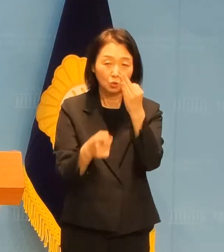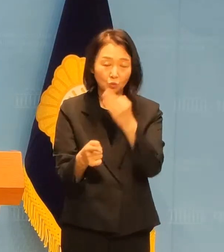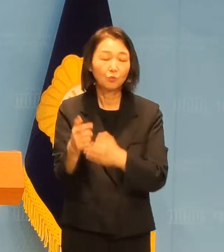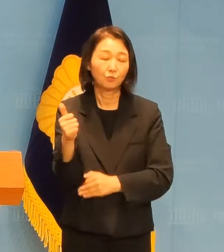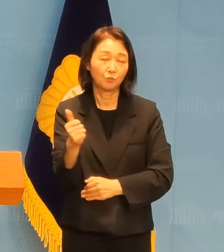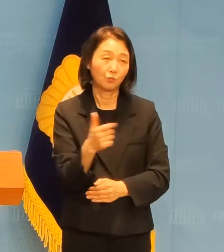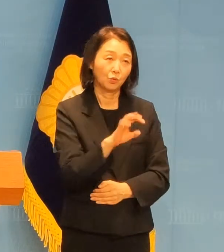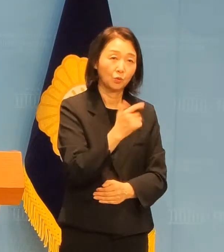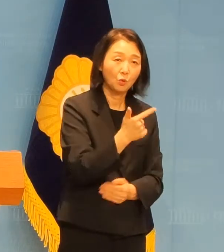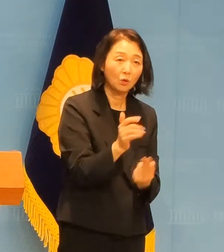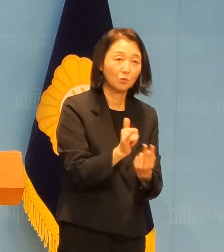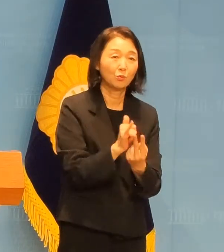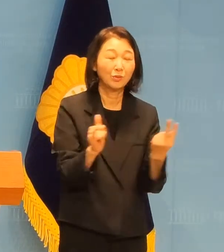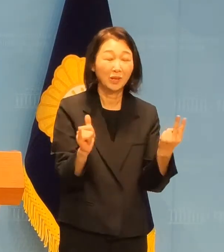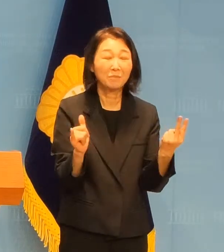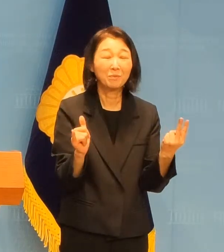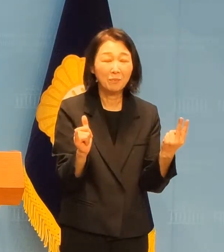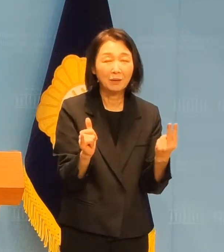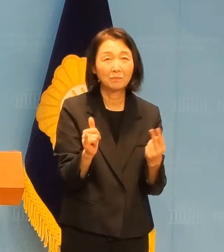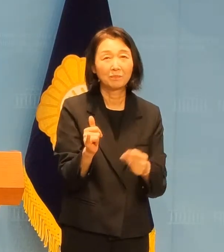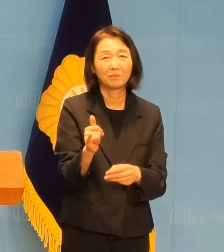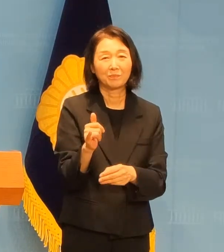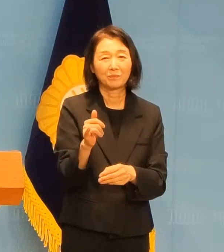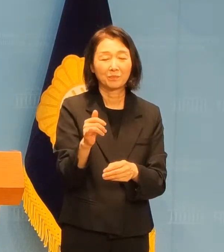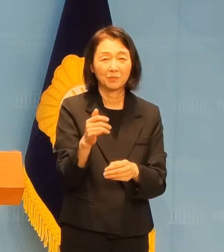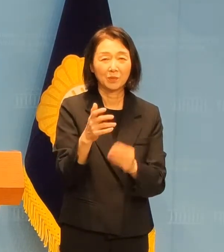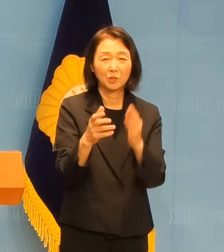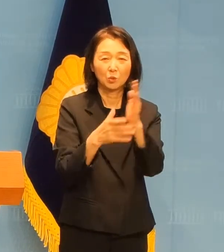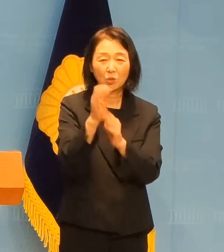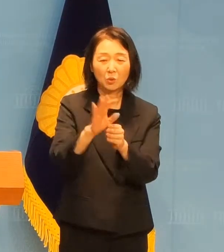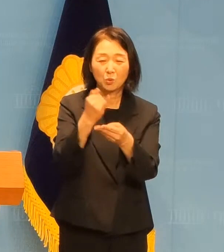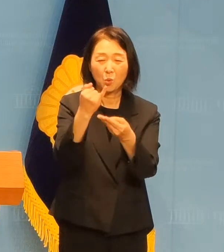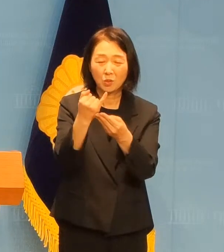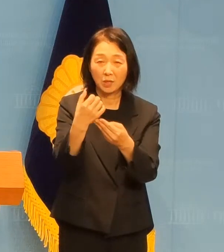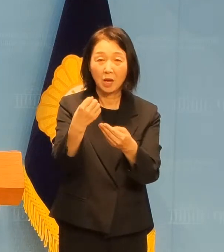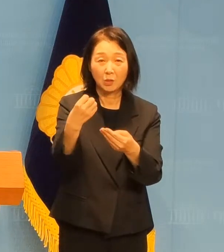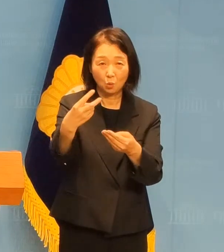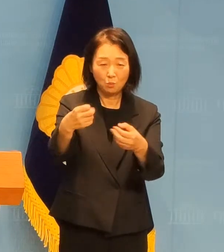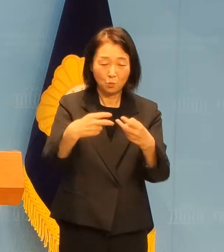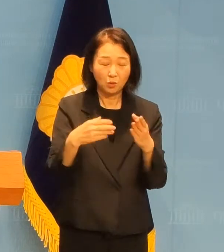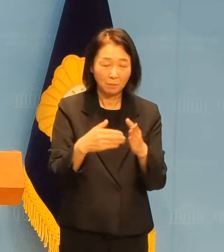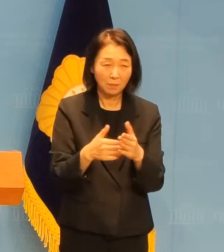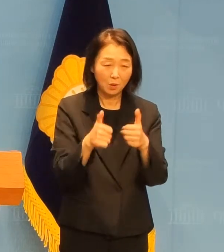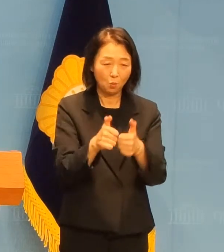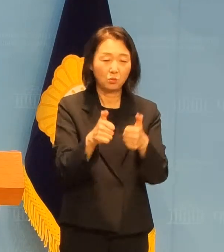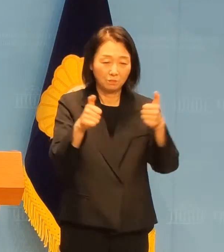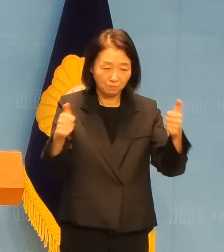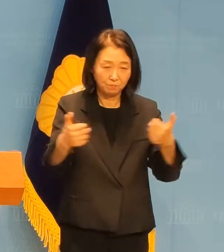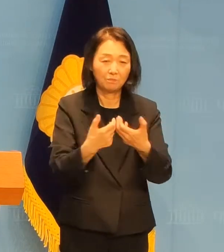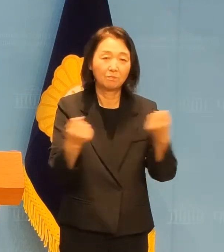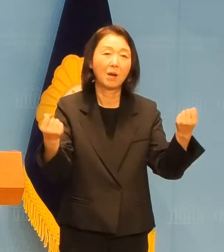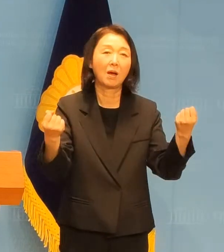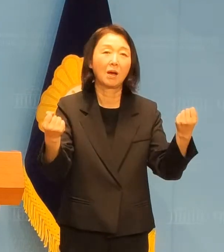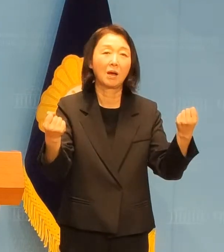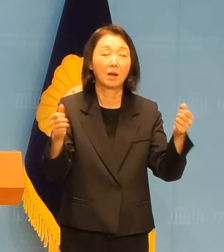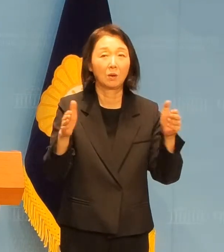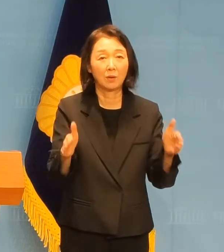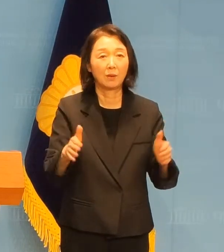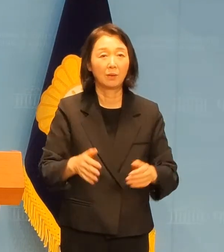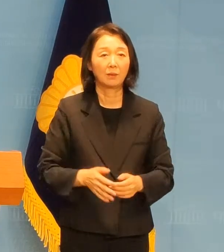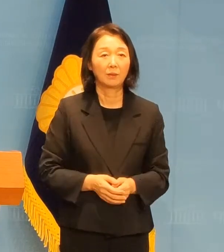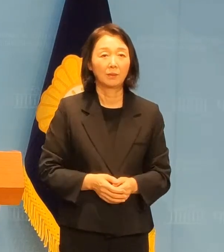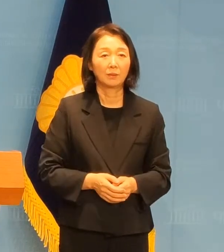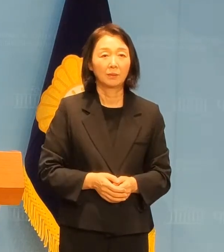이렇게 홀리마더 한학자 통일교 총재가 보낸 돈들도 사이좋게 딱 반씩 갈라먹는 사이였다는